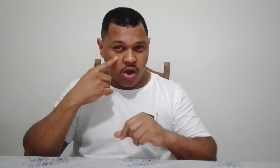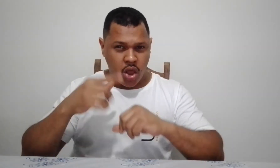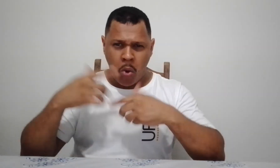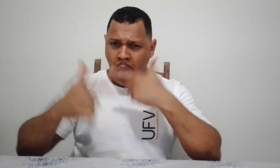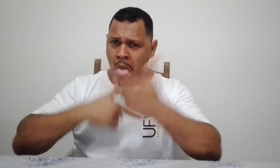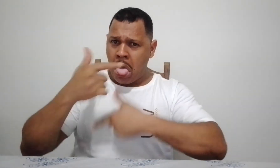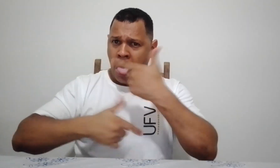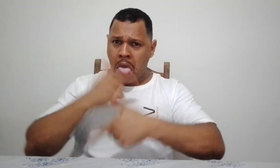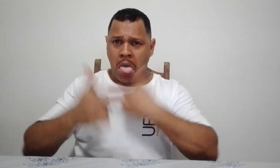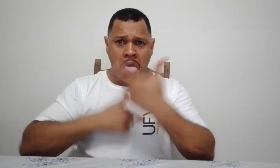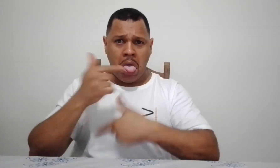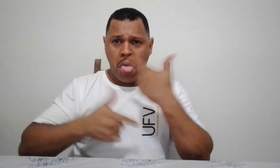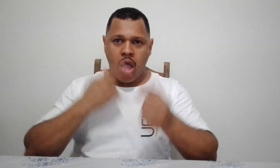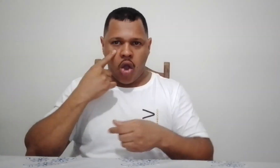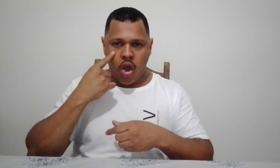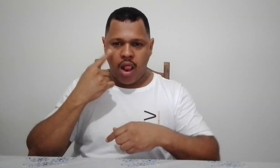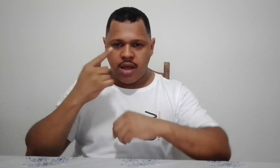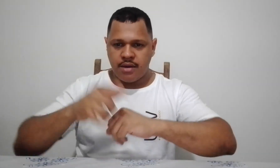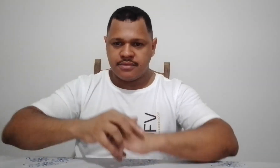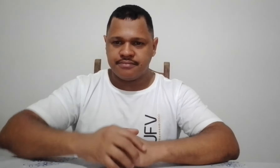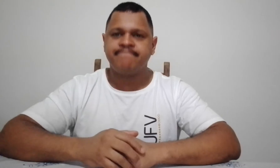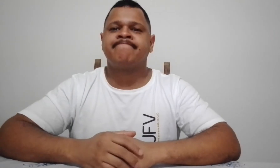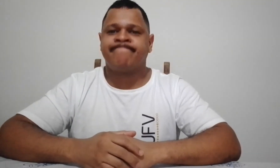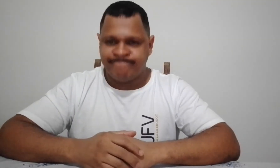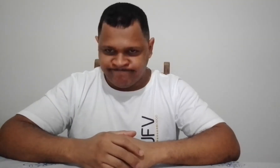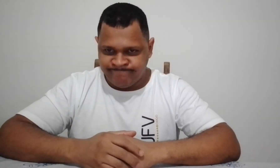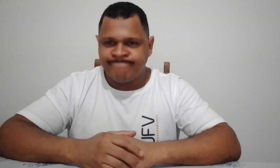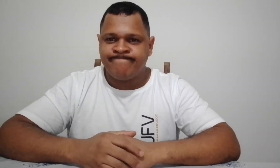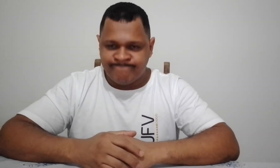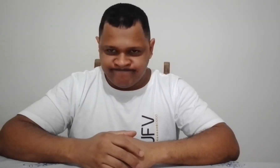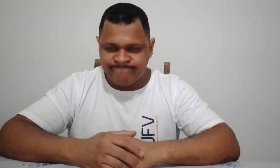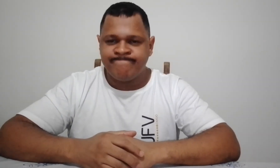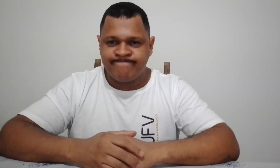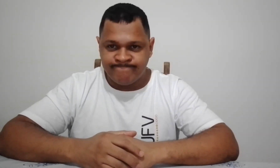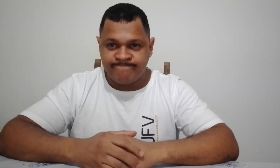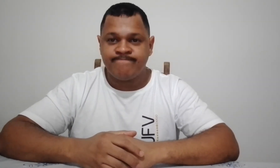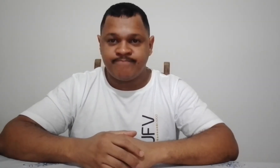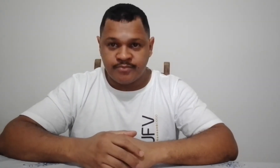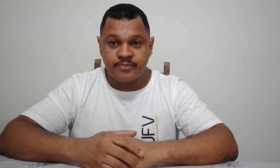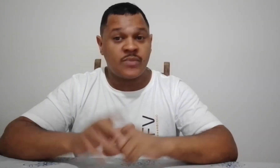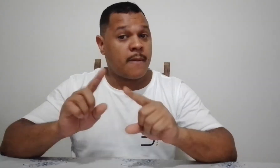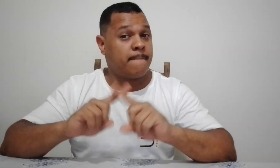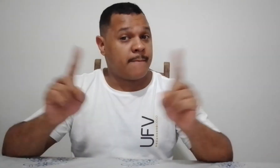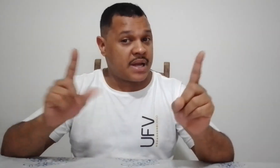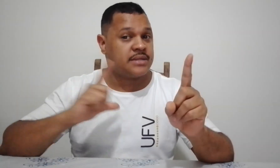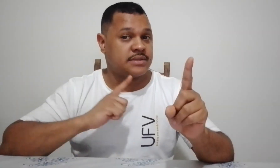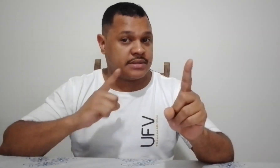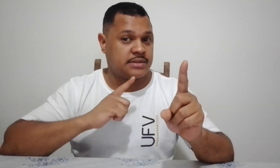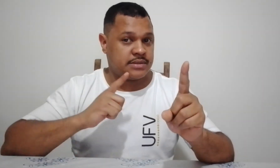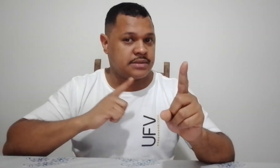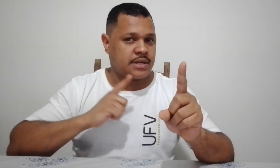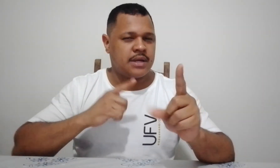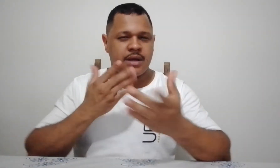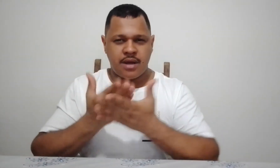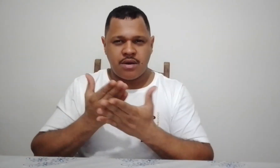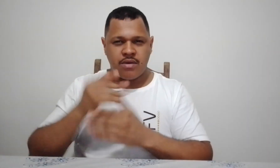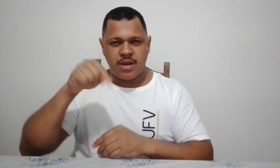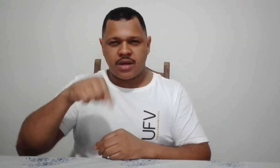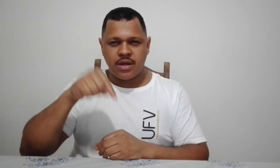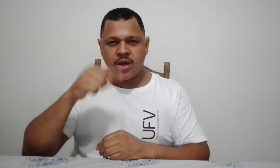trabalhoso utilizar essa equação. Realmente, mas baseado em todas as considerações que foram feitas nessa aula, olha como que fica simples.